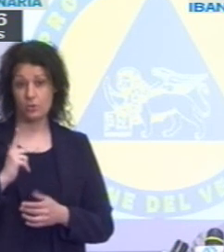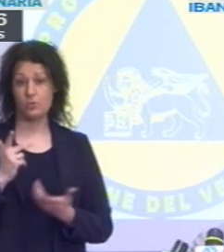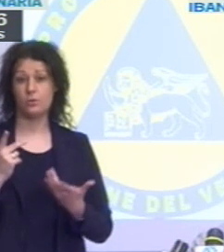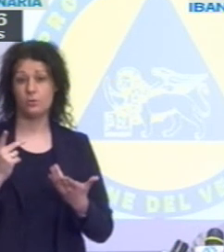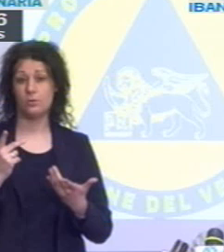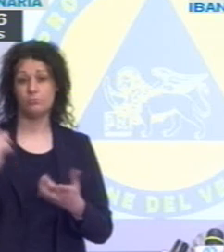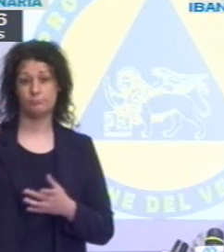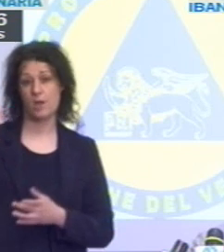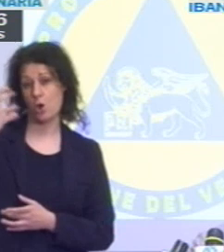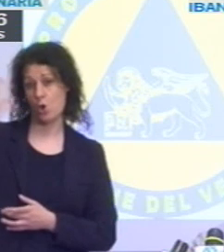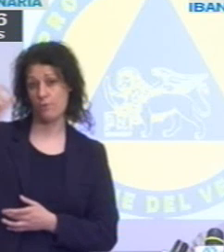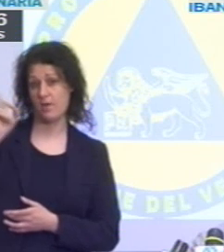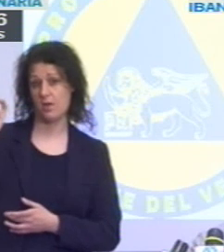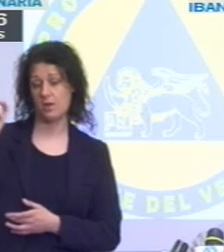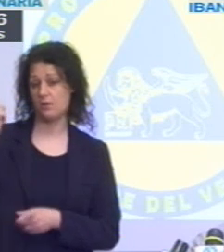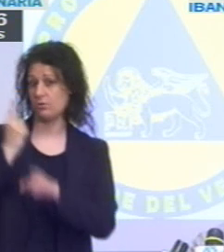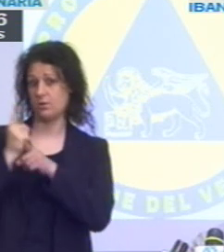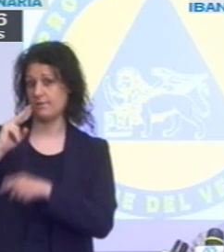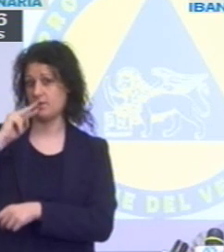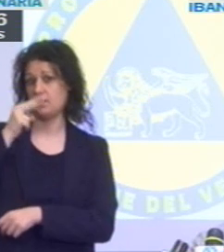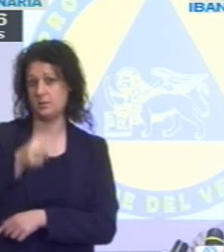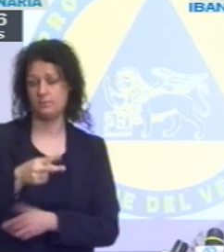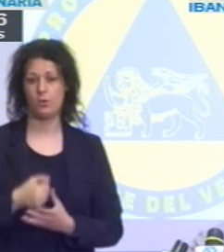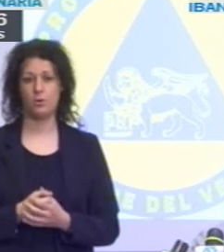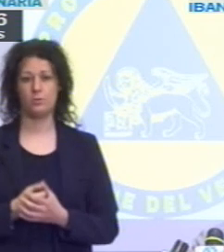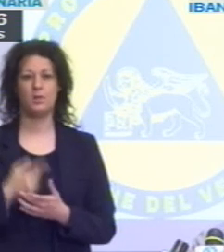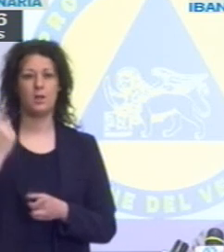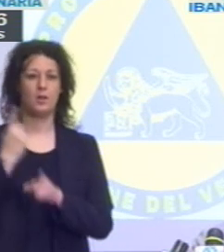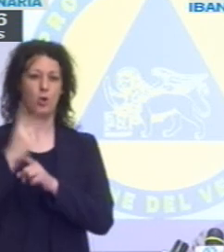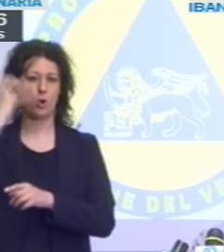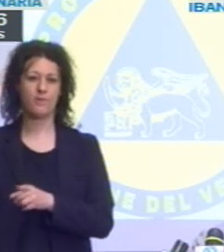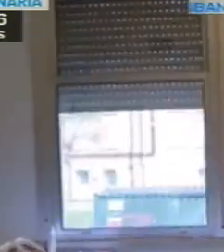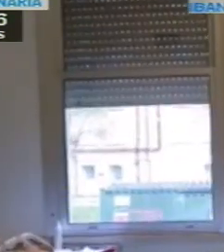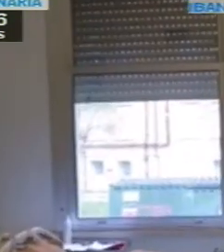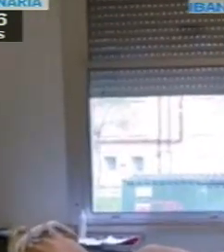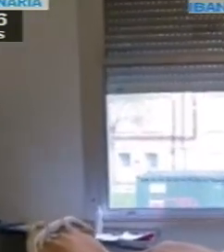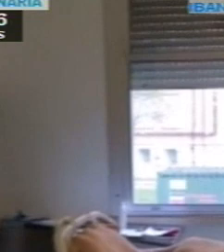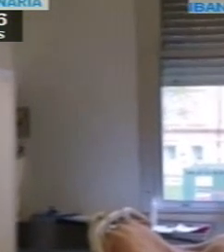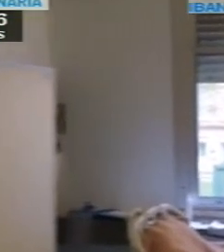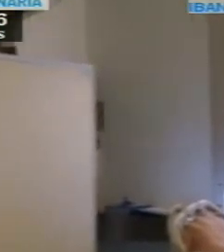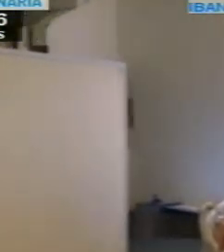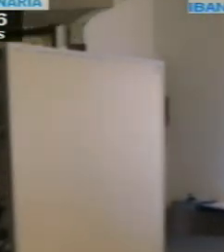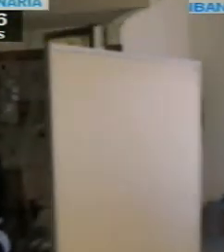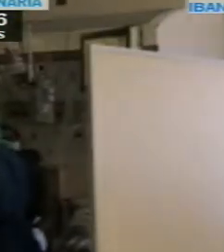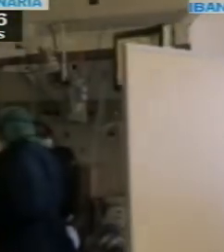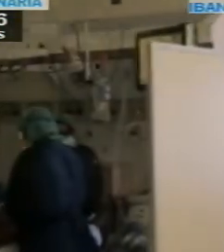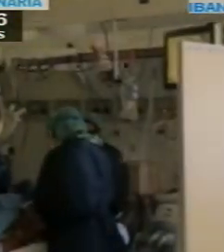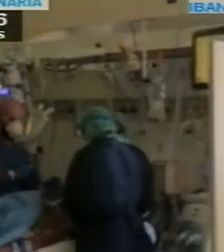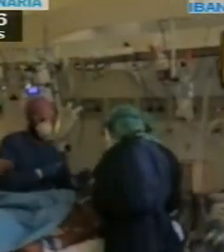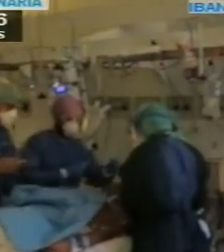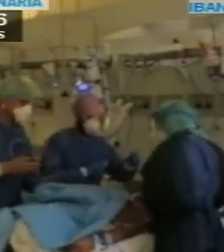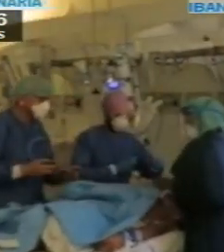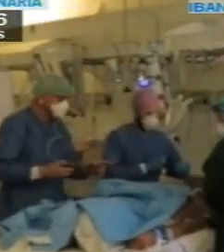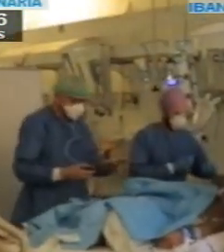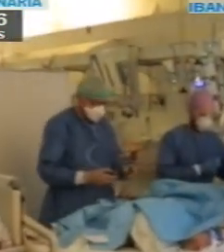dare convincendo il governo di partire magari con un livello di approccio differenziato tra regioni. Ripartenze che potrebbero interessare quelle regioni dove